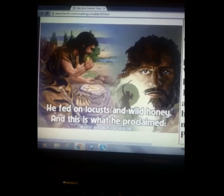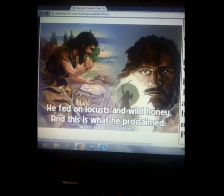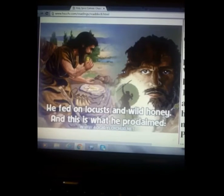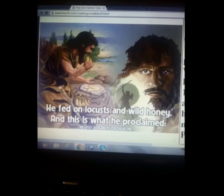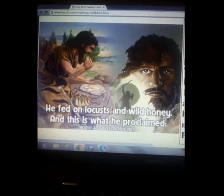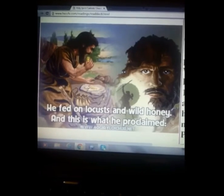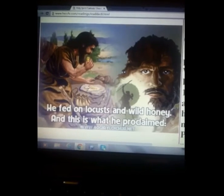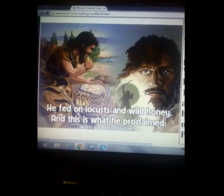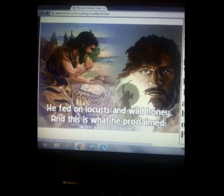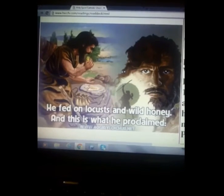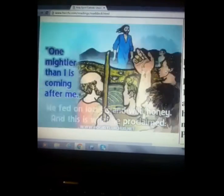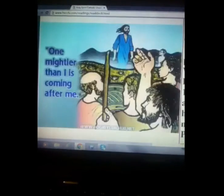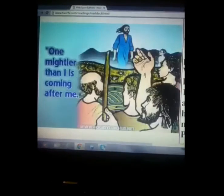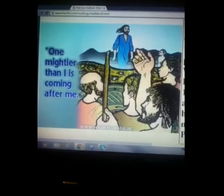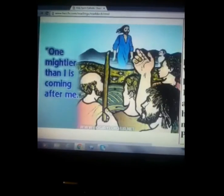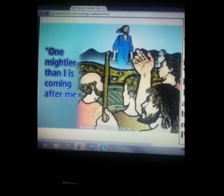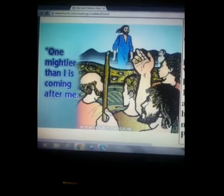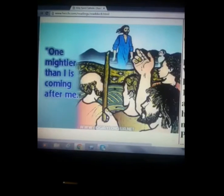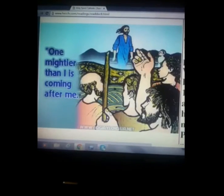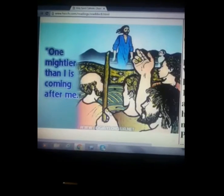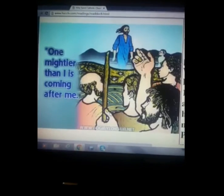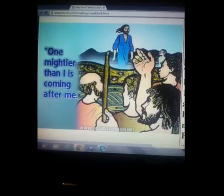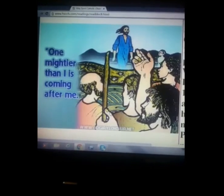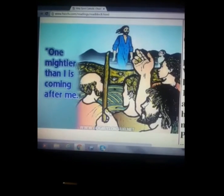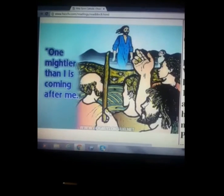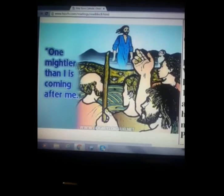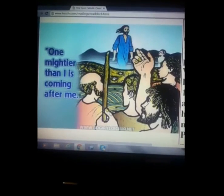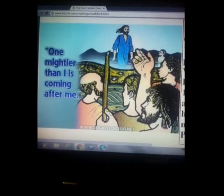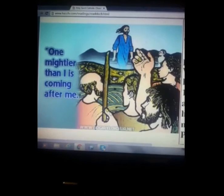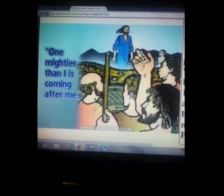الوحدة. ما كانش بيملى عليك حياتك من حسن.